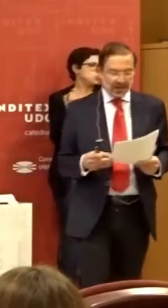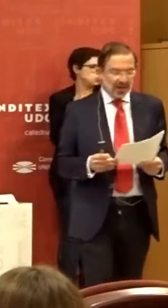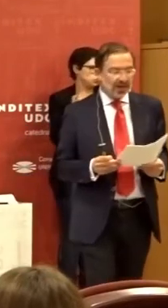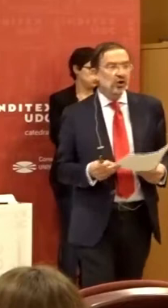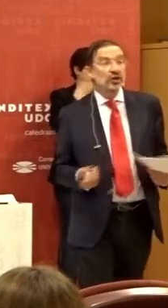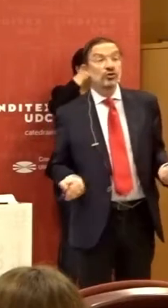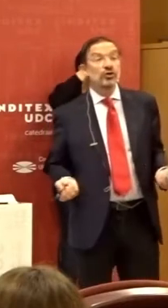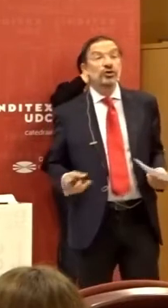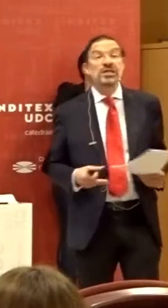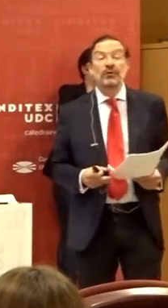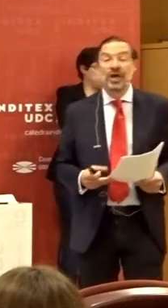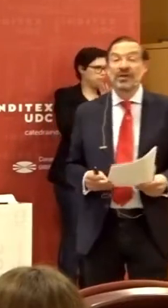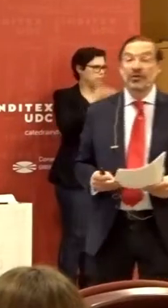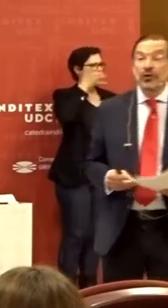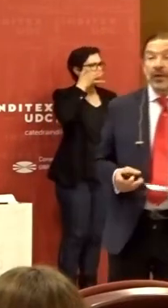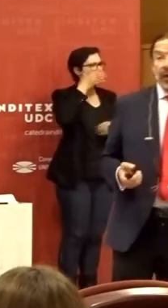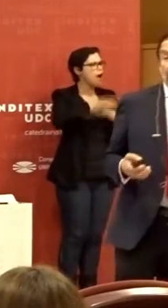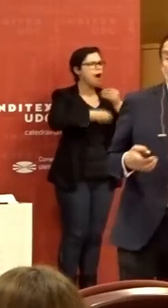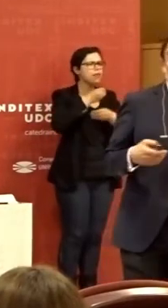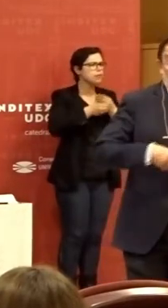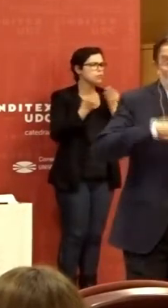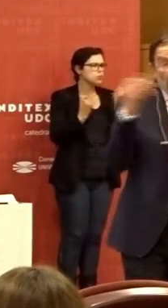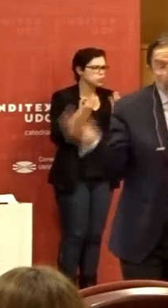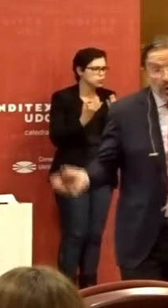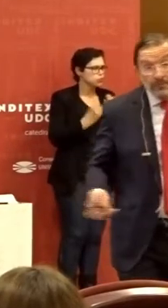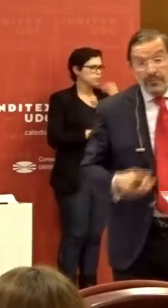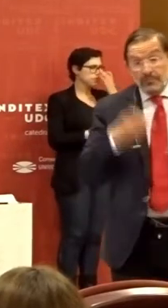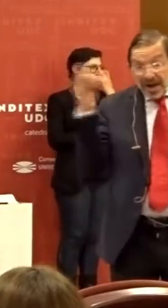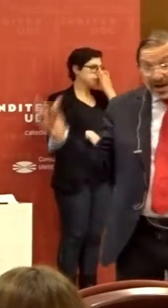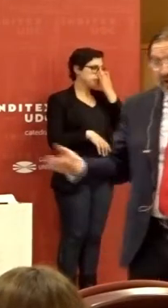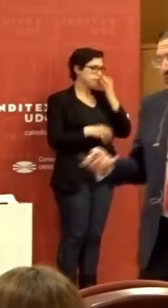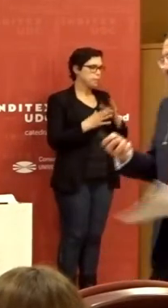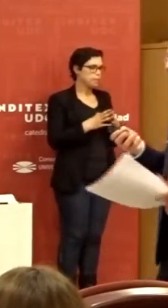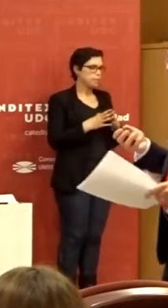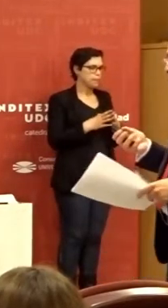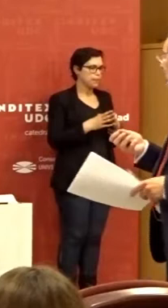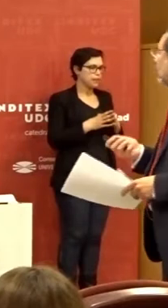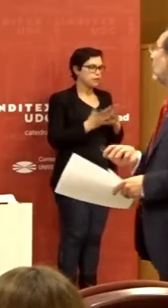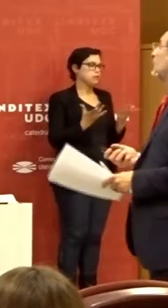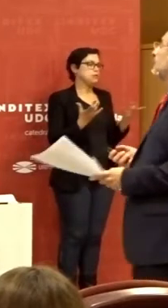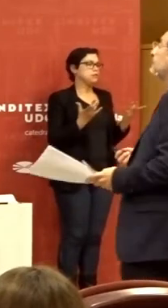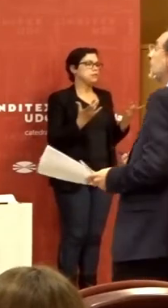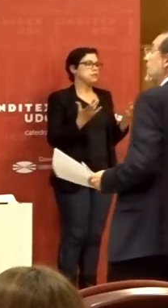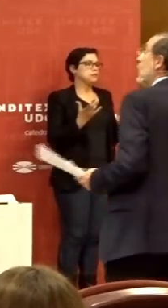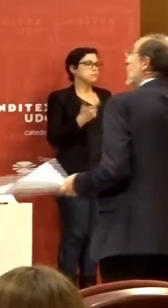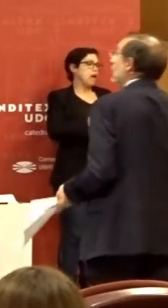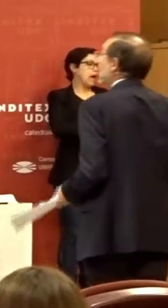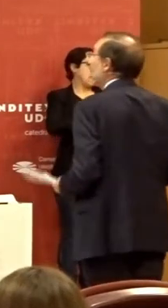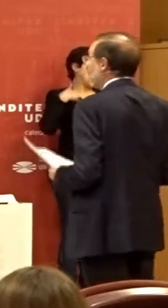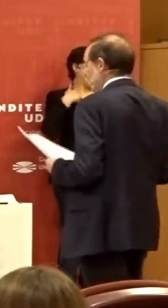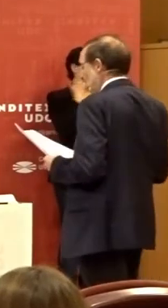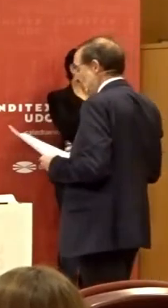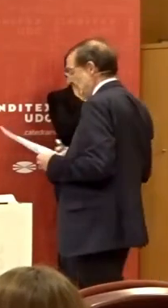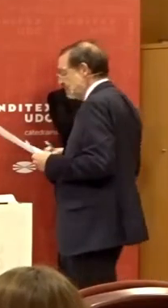más práctica. ¿Qué es lo que nosotros estamos haciendo? Bueno, como background, como telón de fondo, tengo que